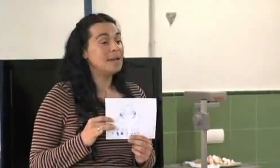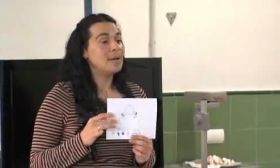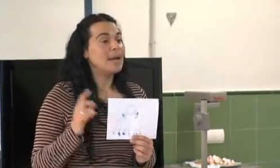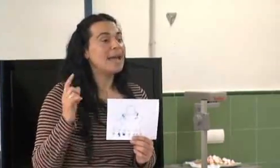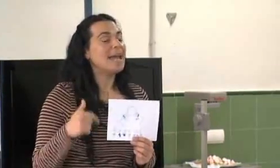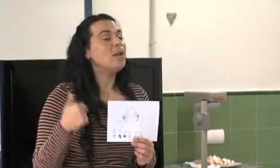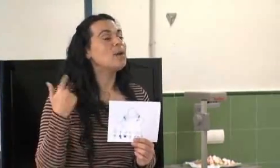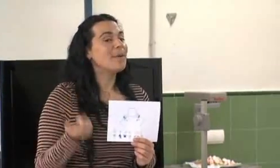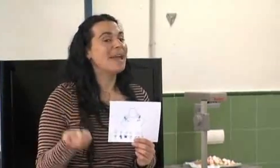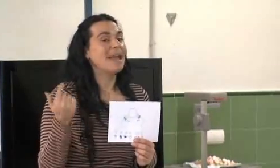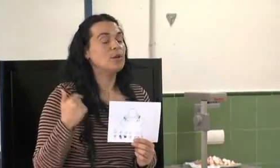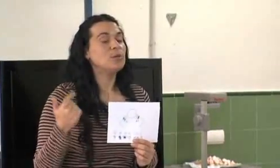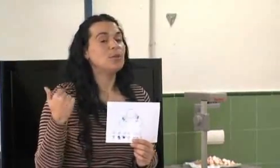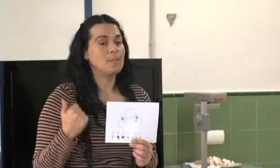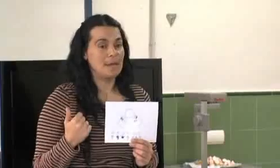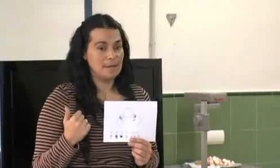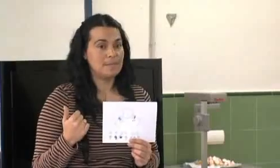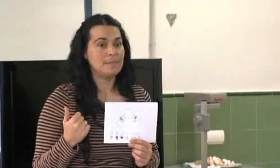¡Gracias!